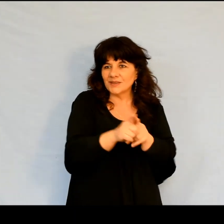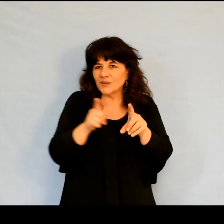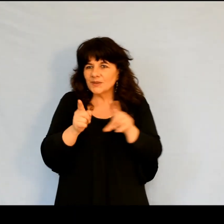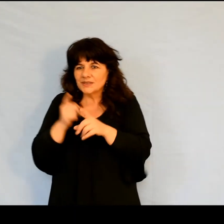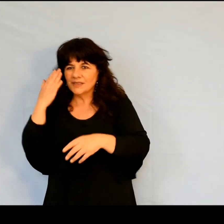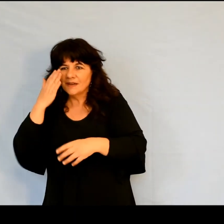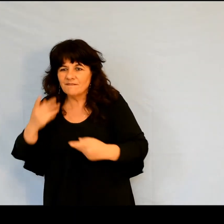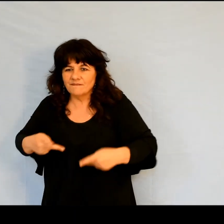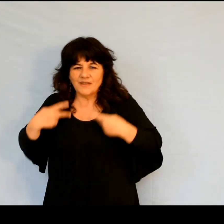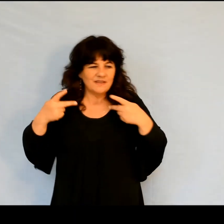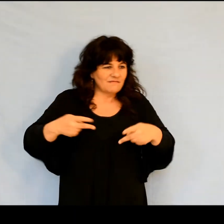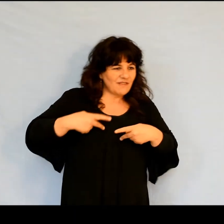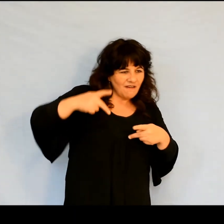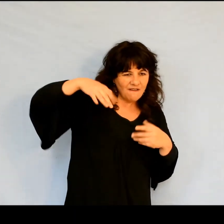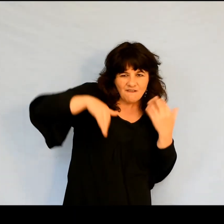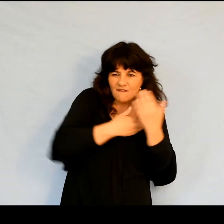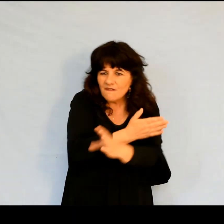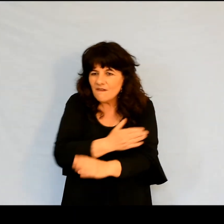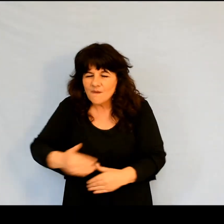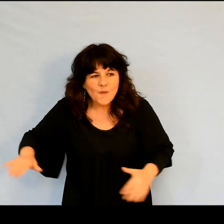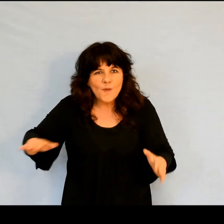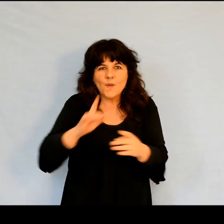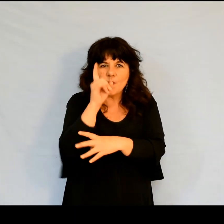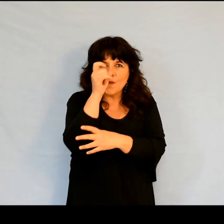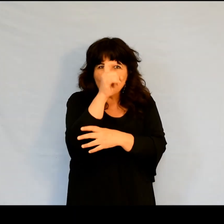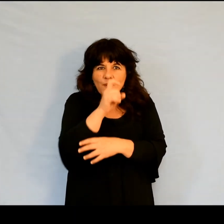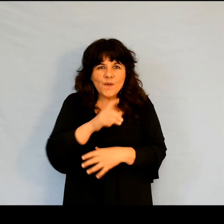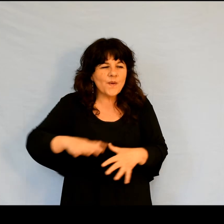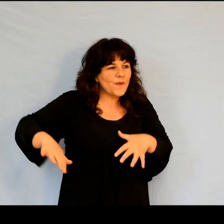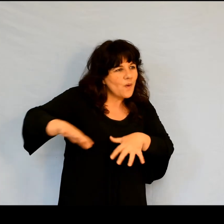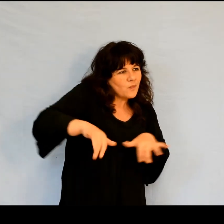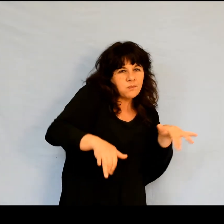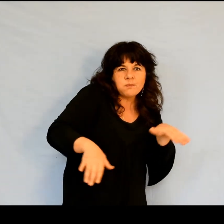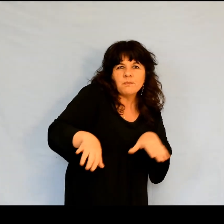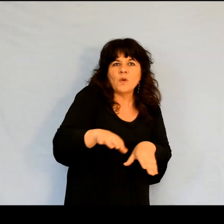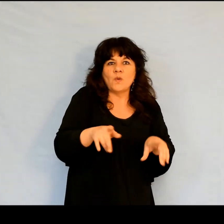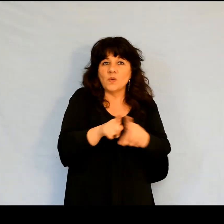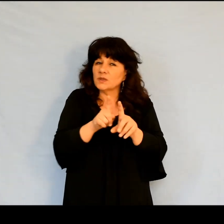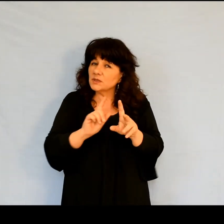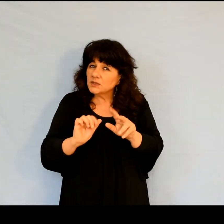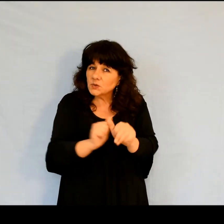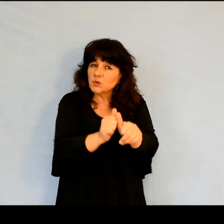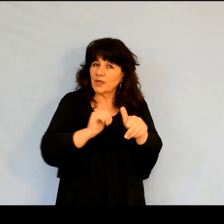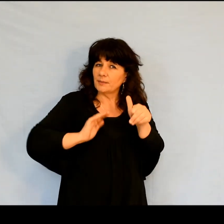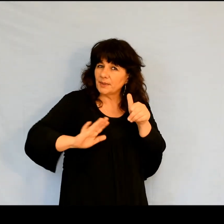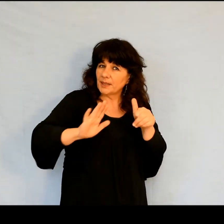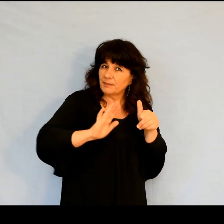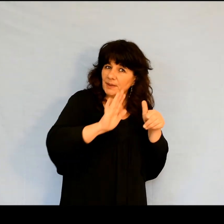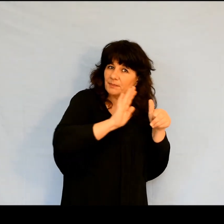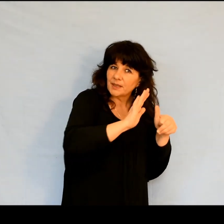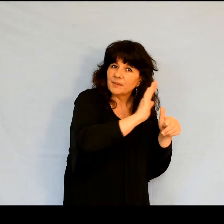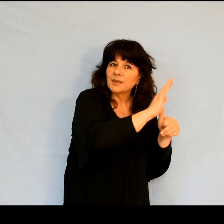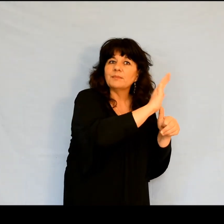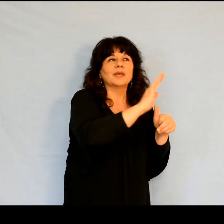dans les eaux, et aussi, selon leur espèce, tous les oiseaux qui volent.